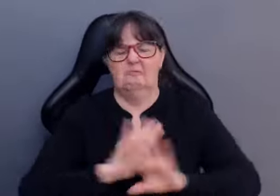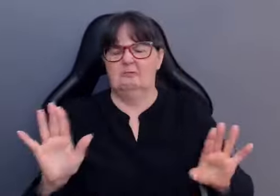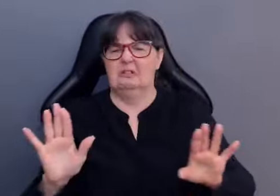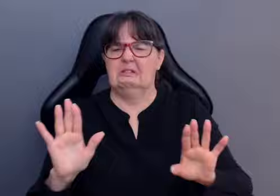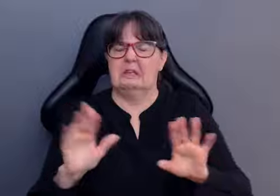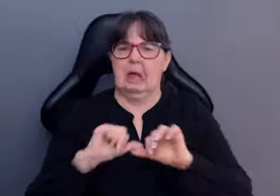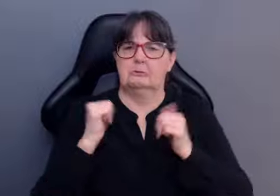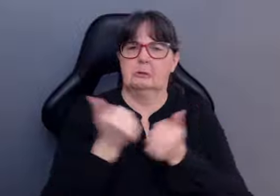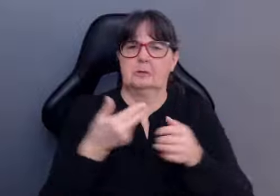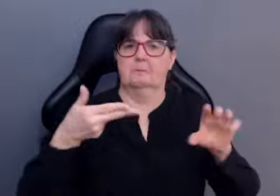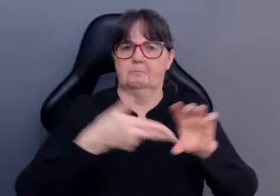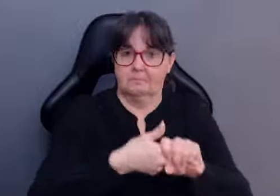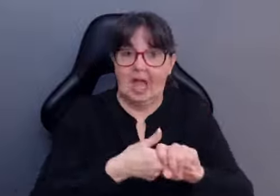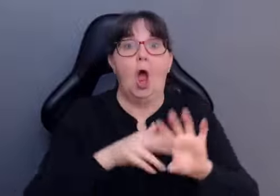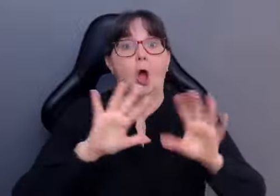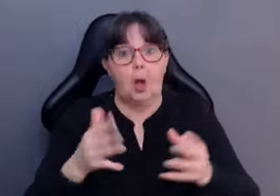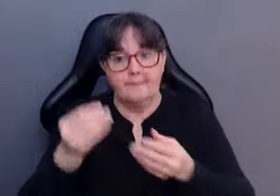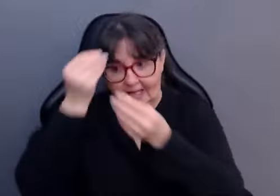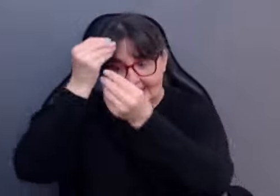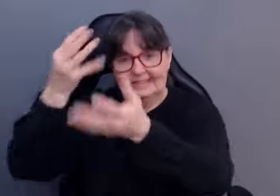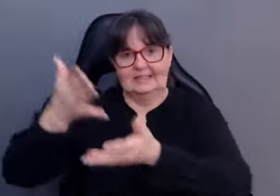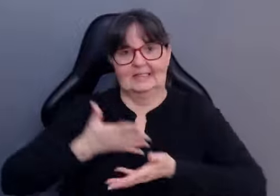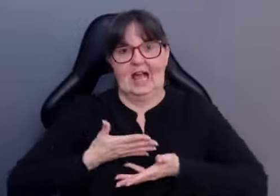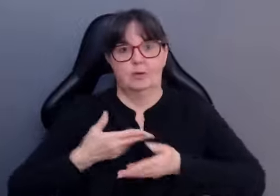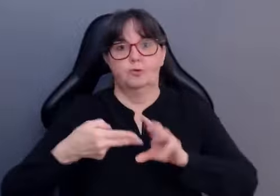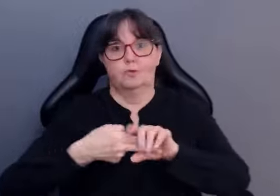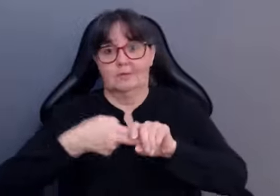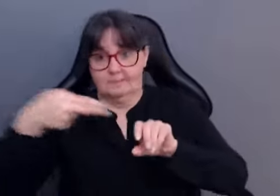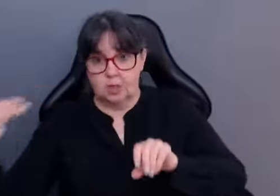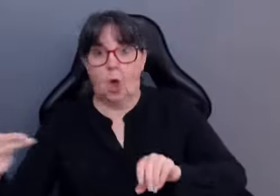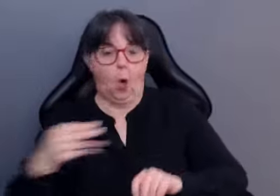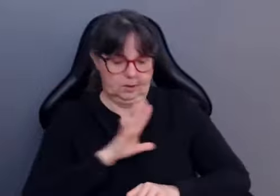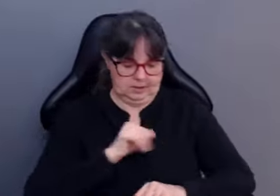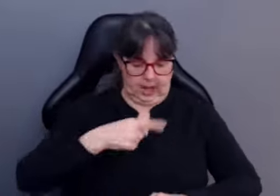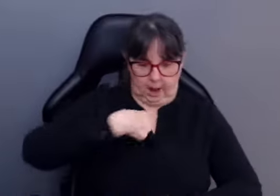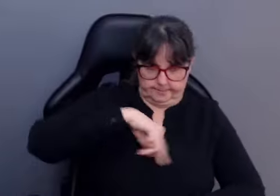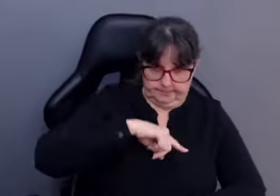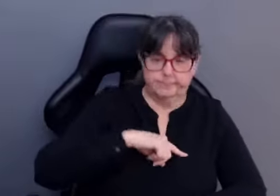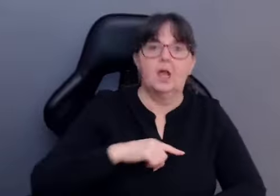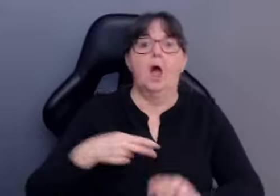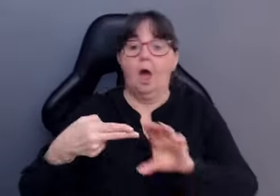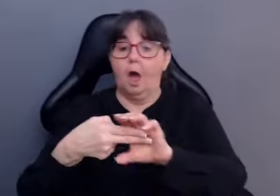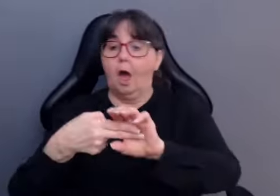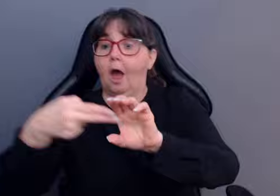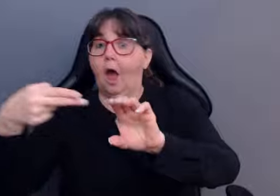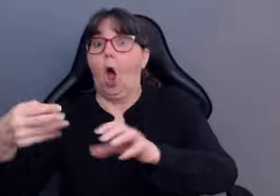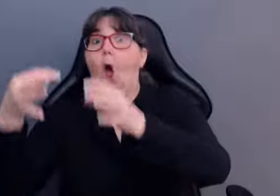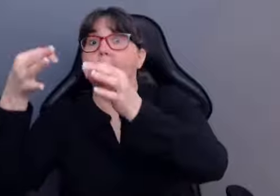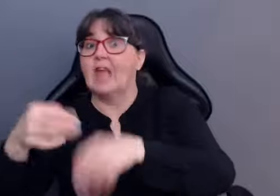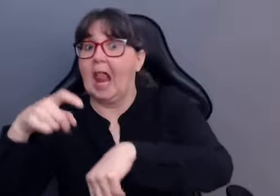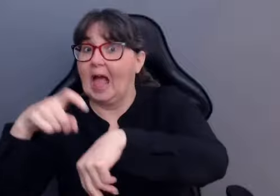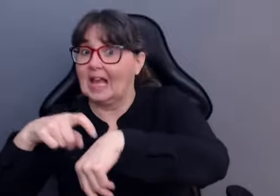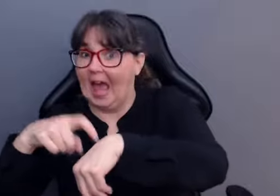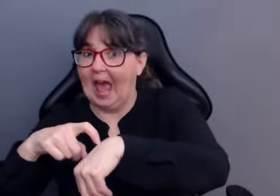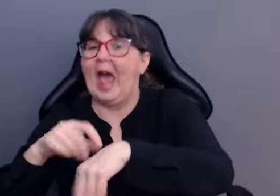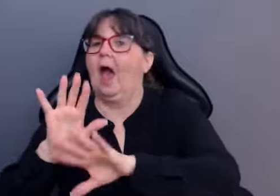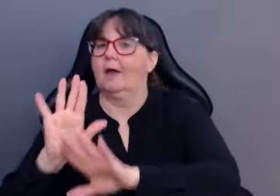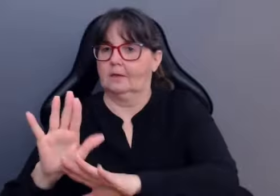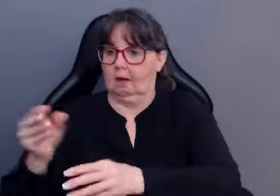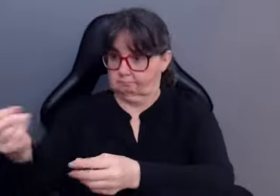démission par écrit au conseil d'administration. Cette démission prend effet à la date dès